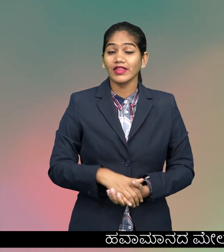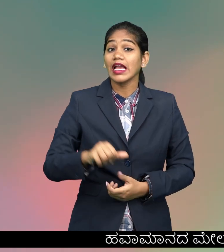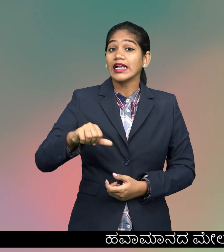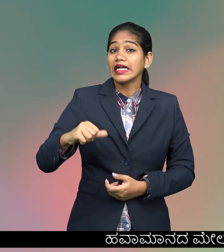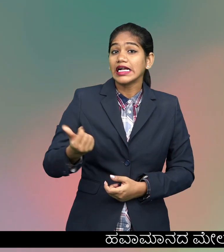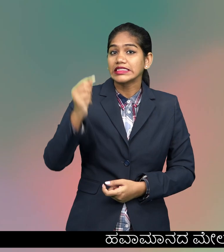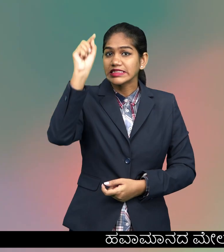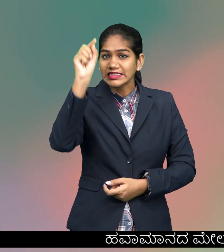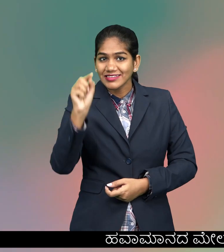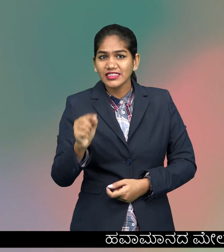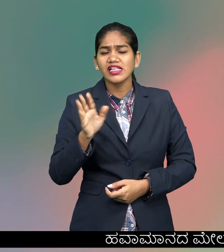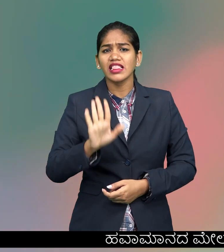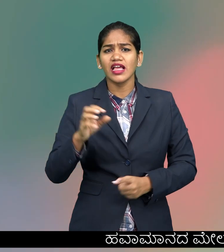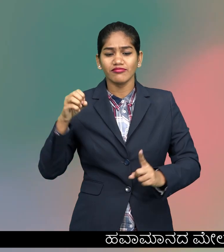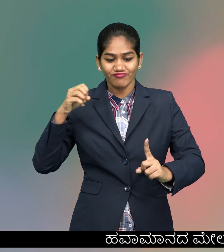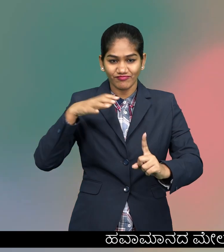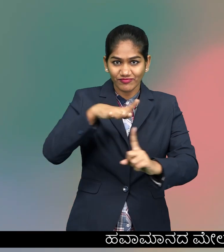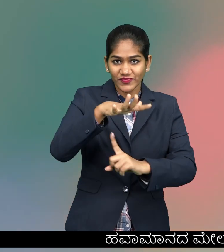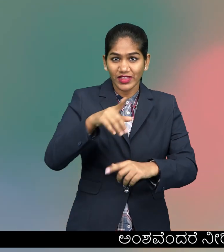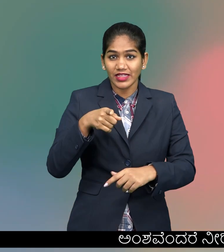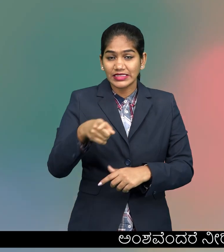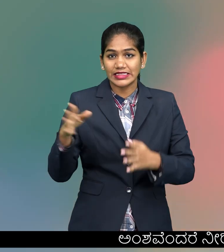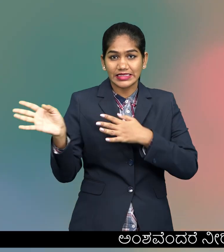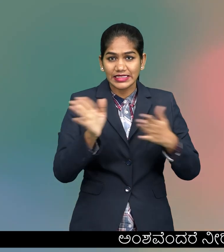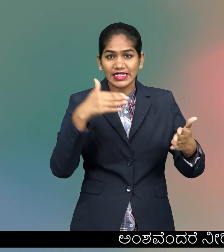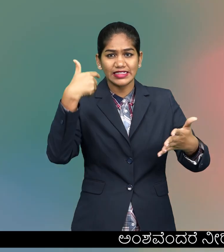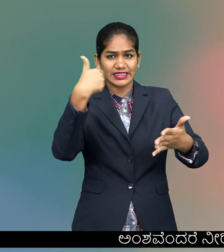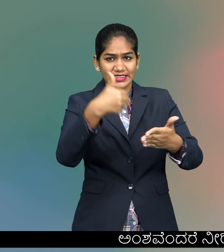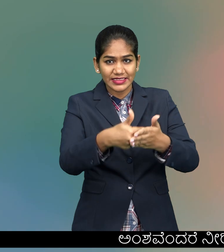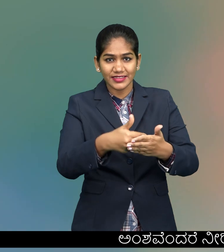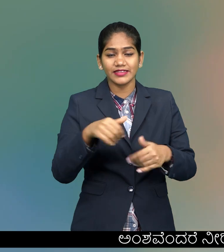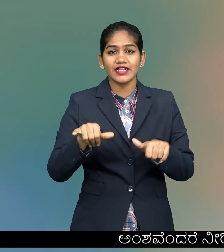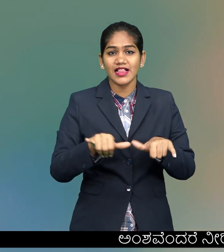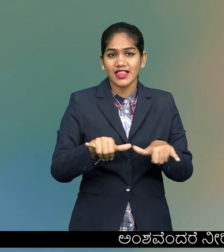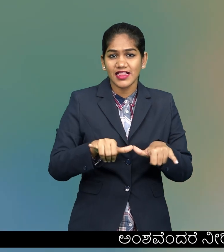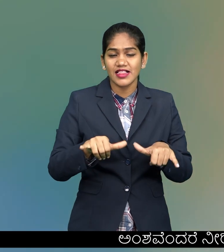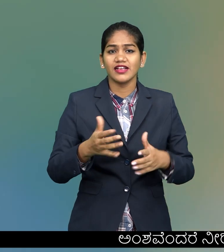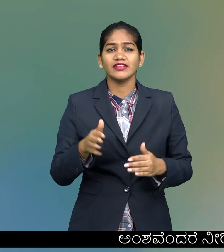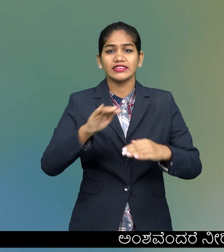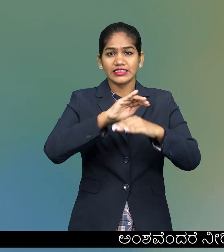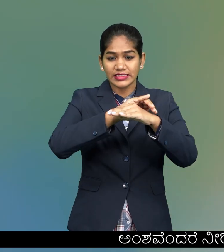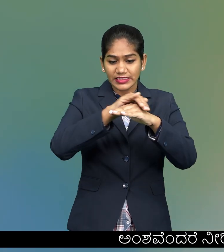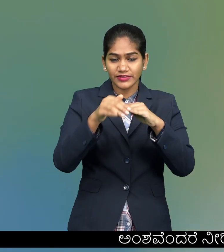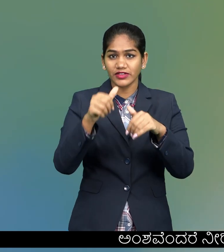ಹವಾಮಾನದ ಮೇಲೆ ಪ್ರಭಾವ ಬೀರುವ ಮತ್ತೊಂದು ಅಂಶವೆಂದರೆ ನೀರಿನಿಂದ ಆವೃತವಾದ ಭೂಮಿ.